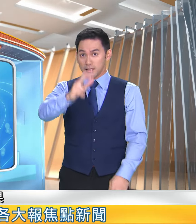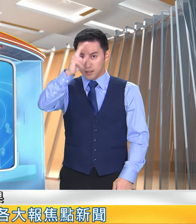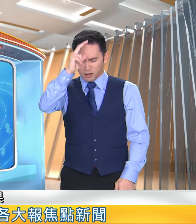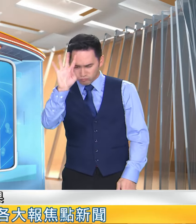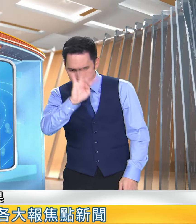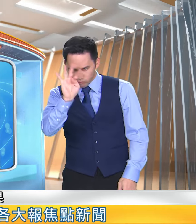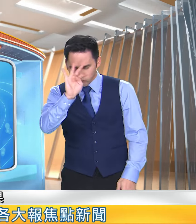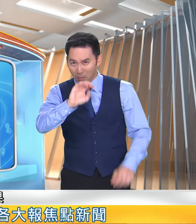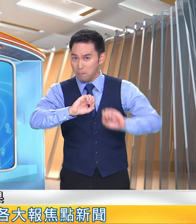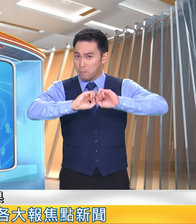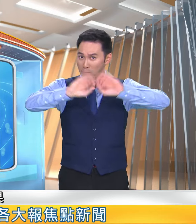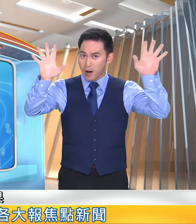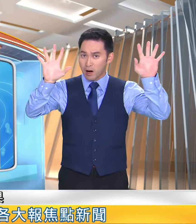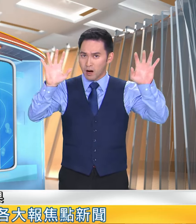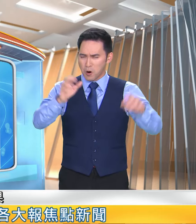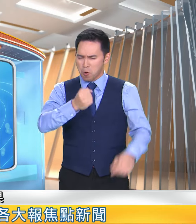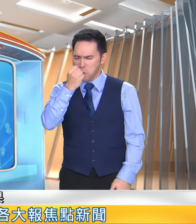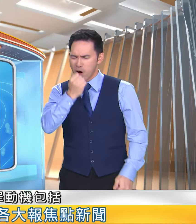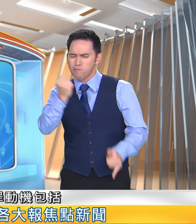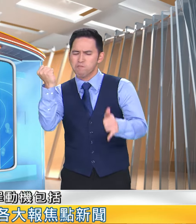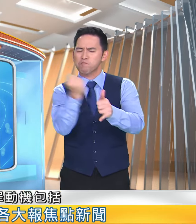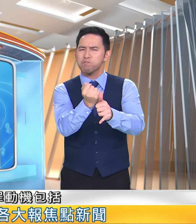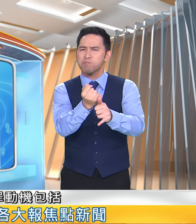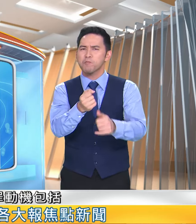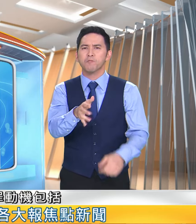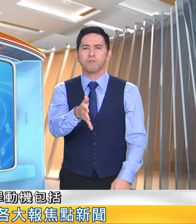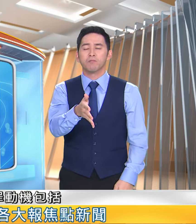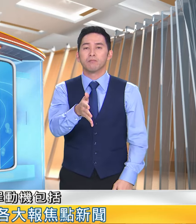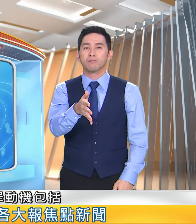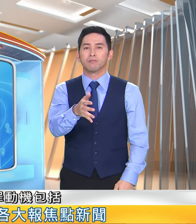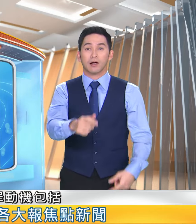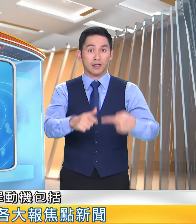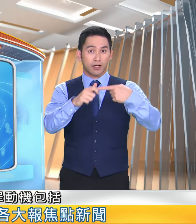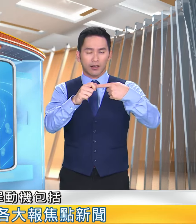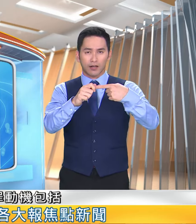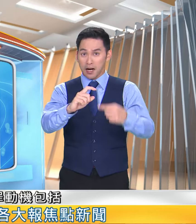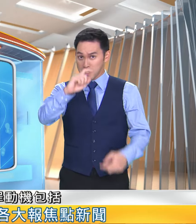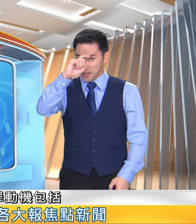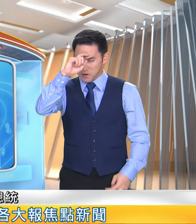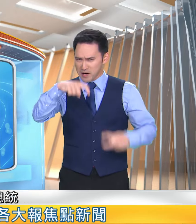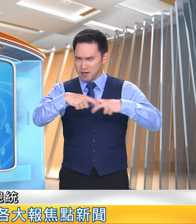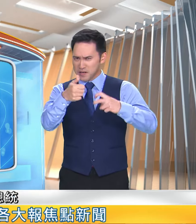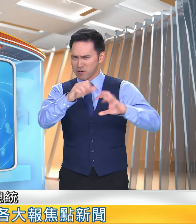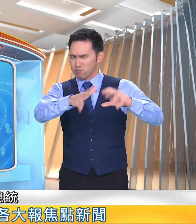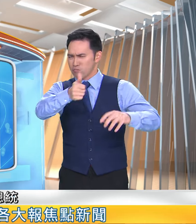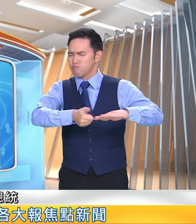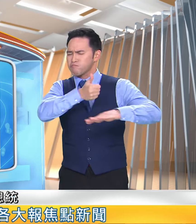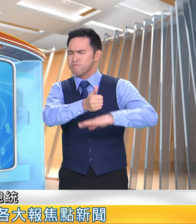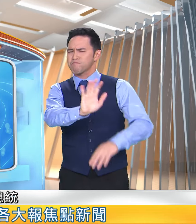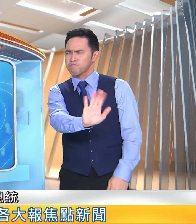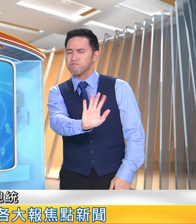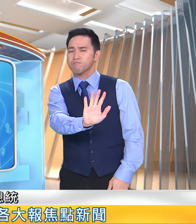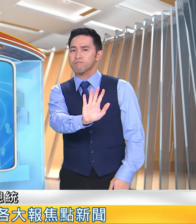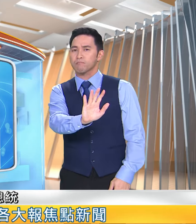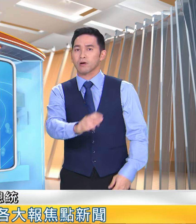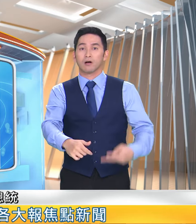果，指出嫌疑人的犯罪动机包括不让李在明当上总统，以